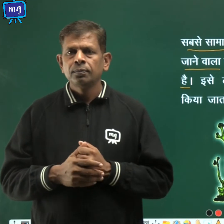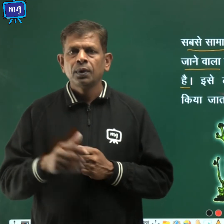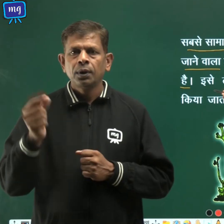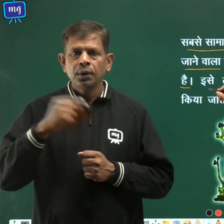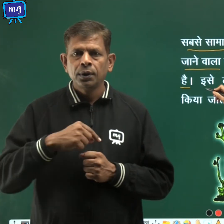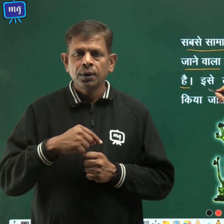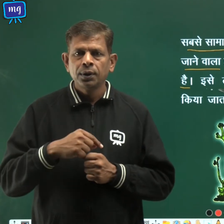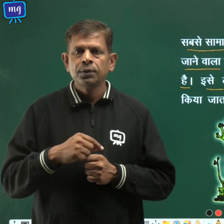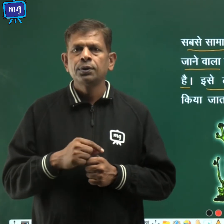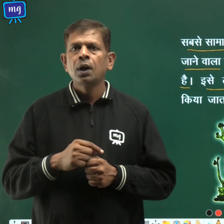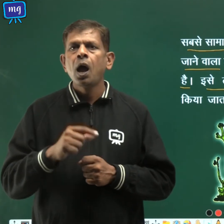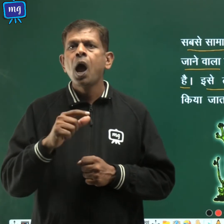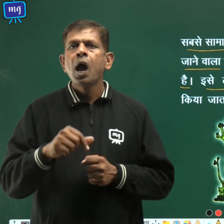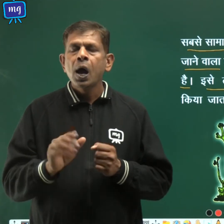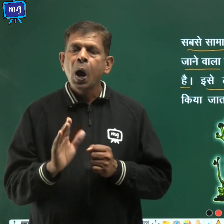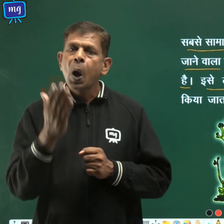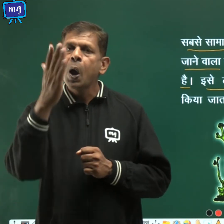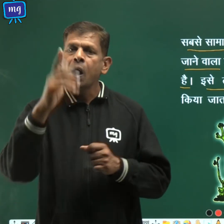इसे लाइकेनों से